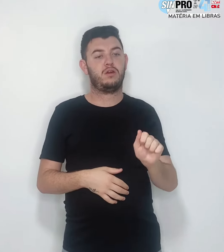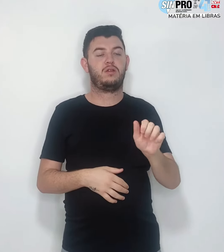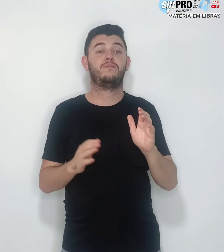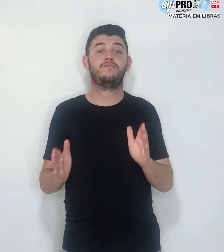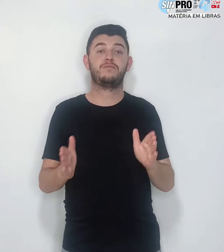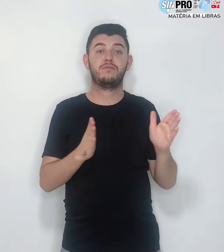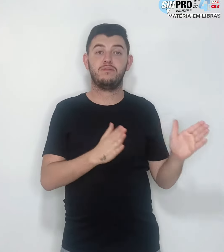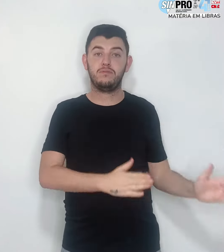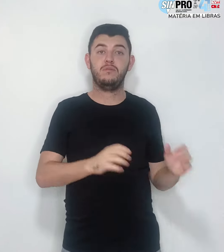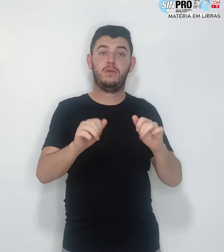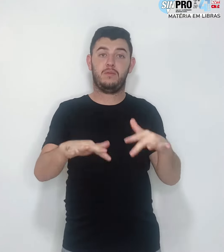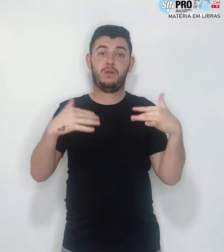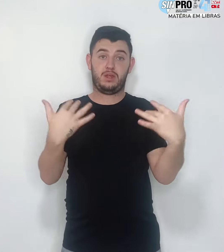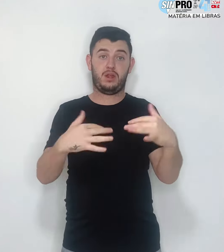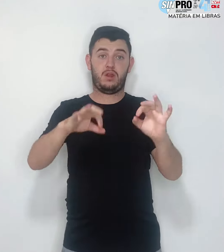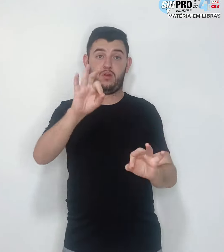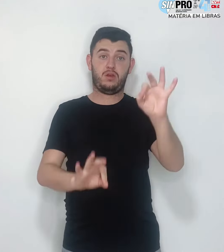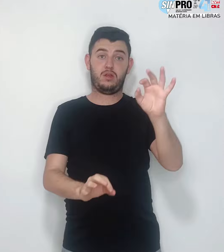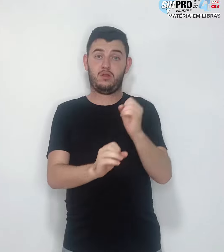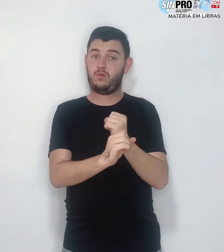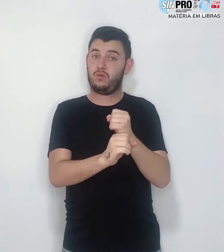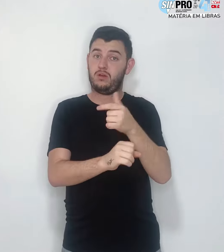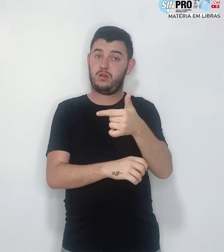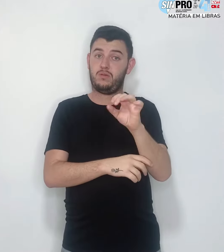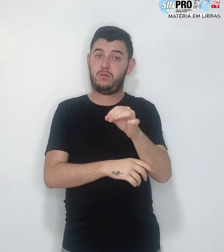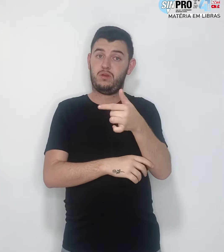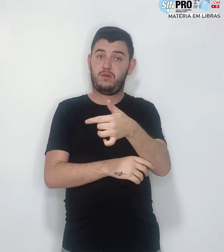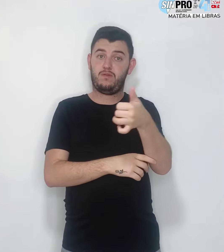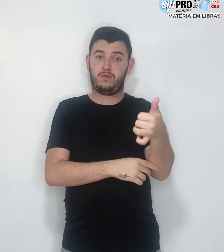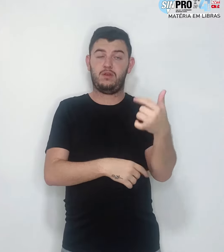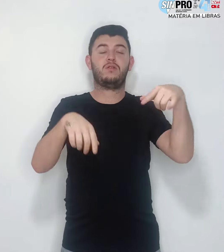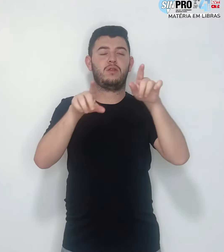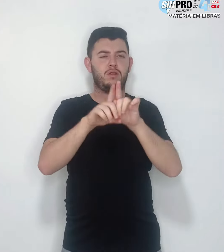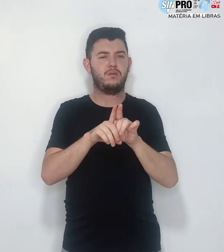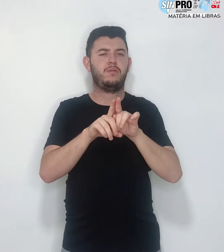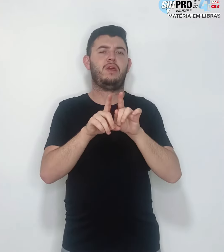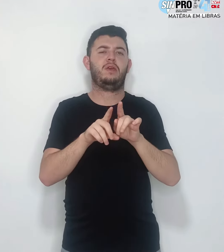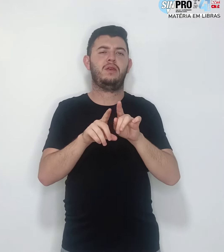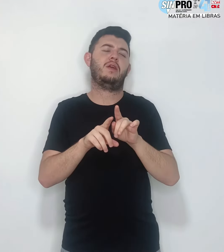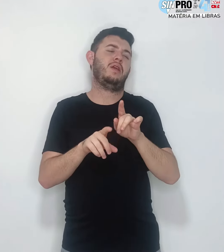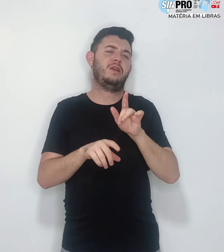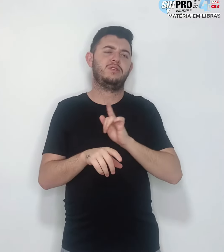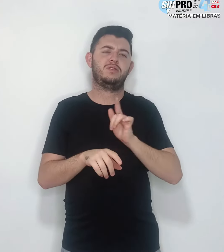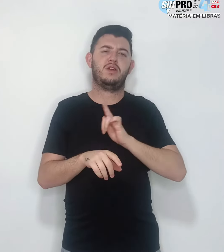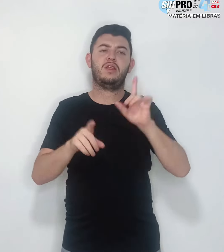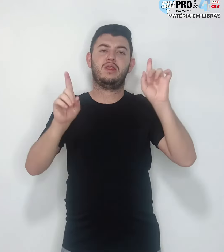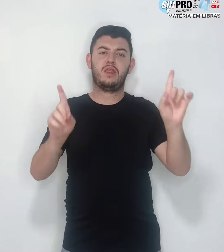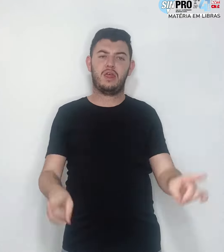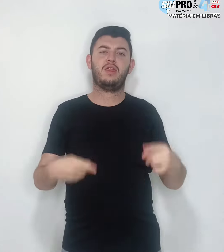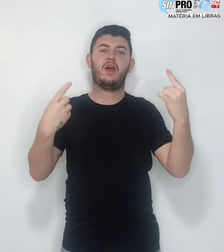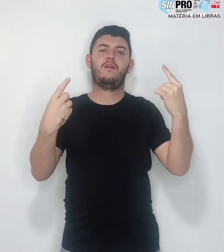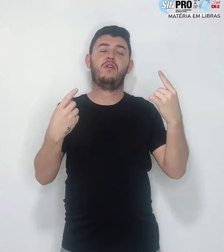plenária organizativa de 2021, também foram elencados os principais desafios do